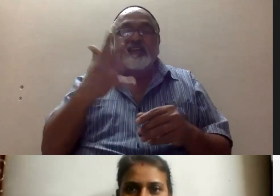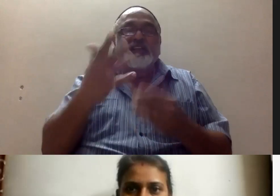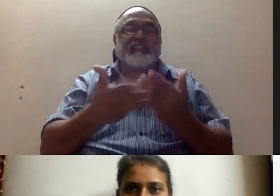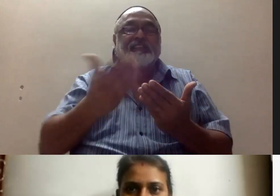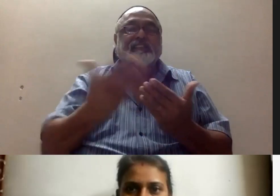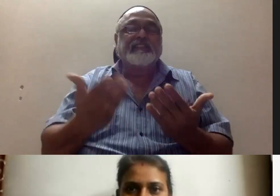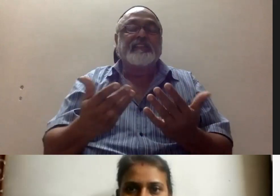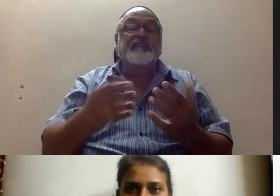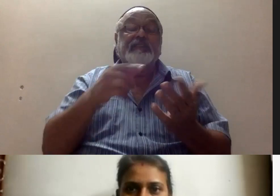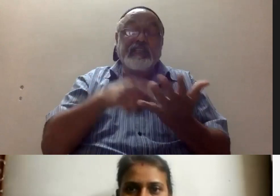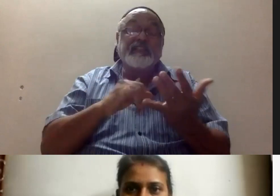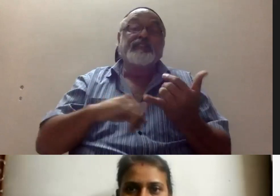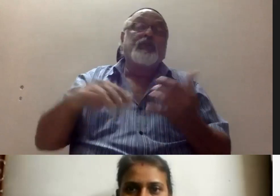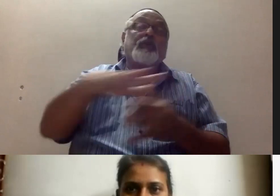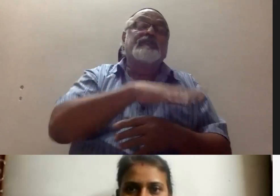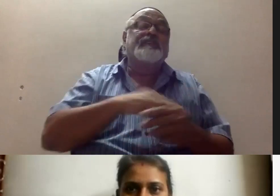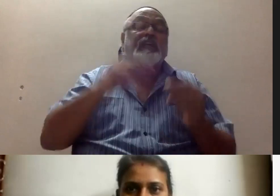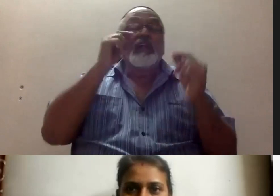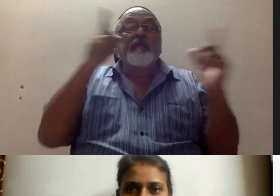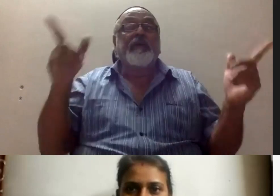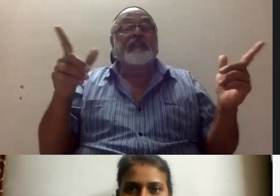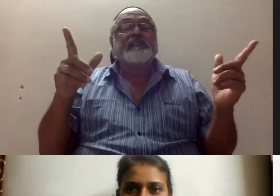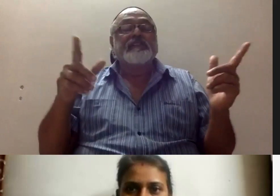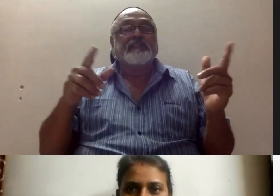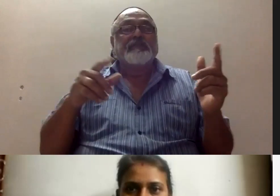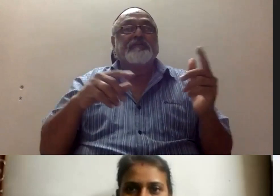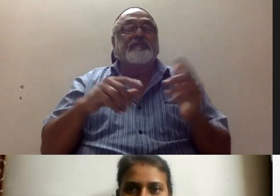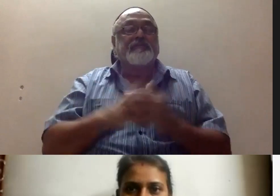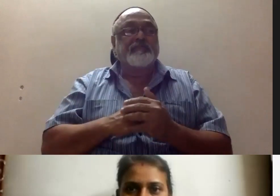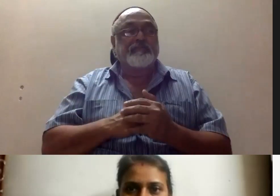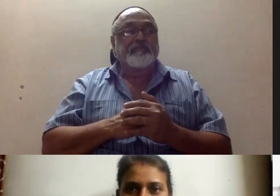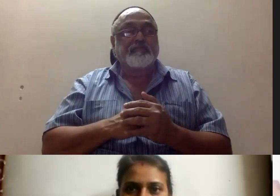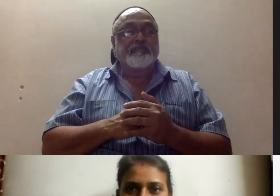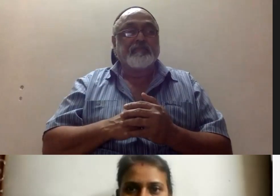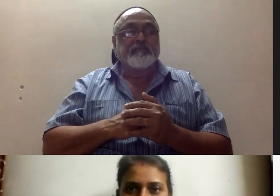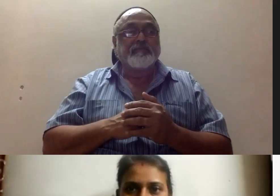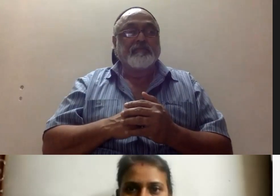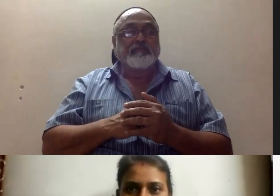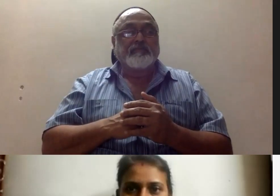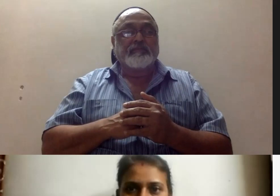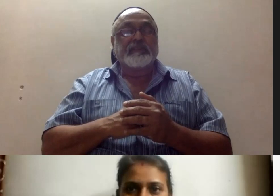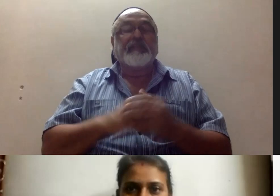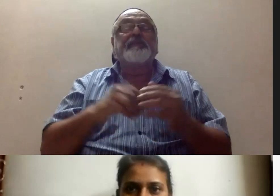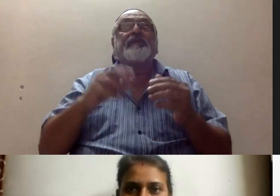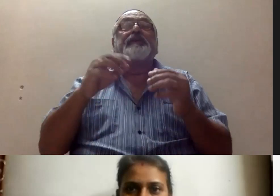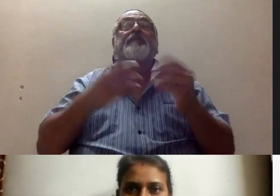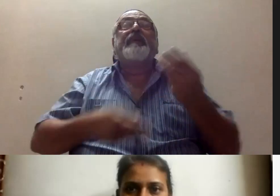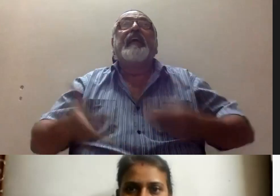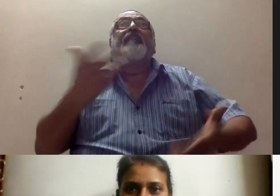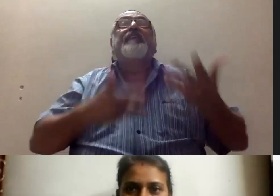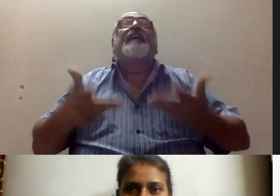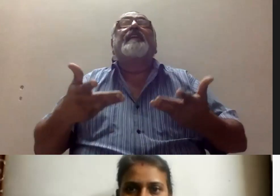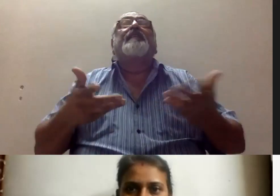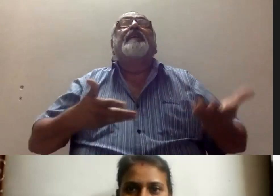सोशल एंटरप्रेन्योरशिप में अवेयरनेस बिल्डिंग, वर्किंग विद द सोसाइटल चेंज बिहेवियर, है ना, स्वच्छ भारत में क्या हुआ